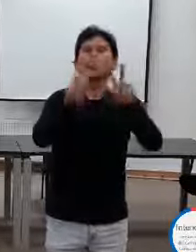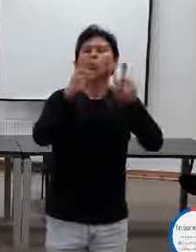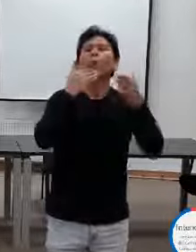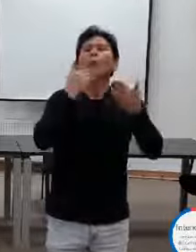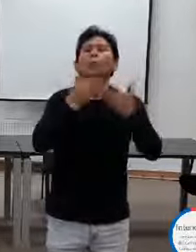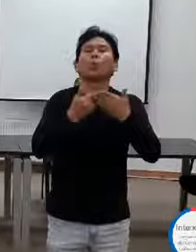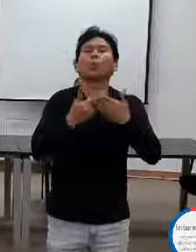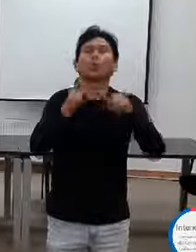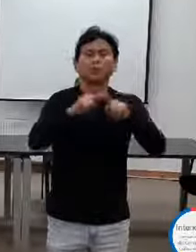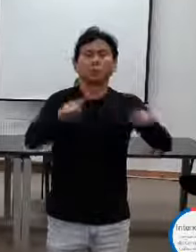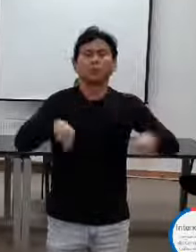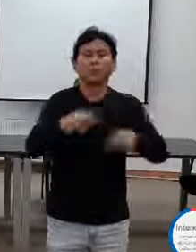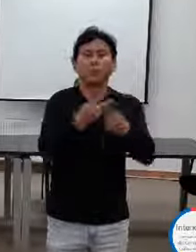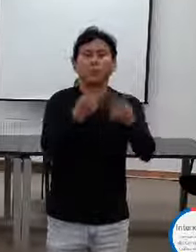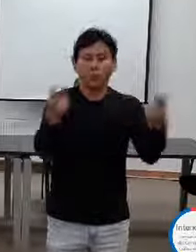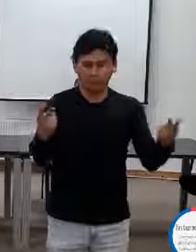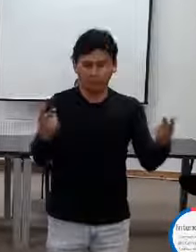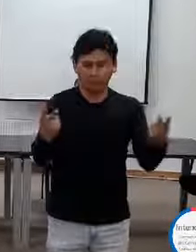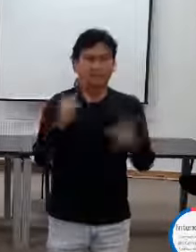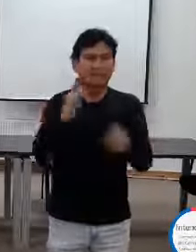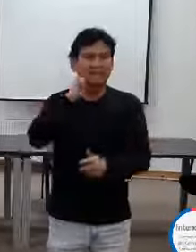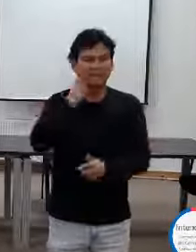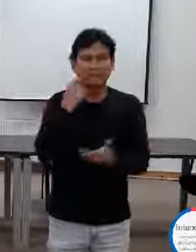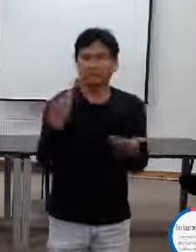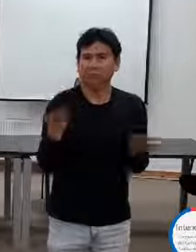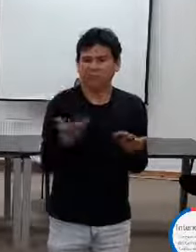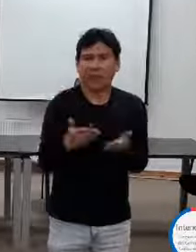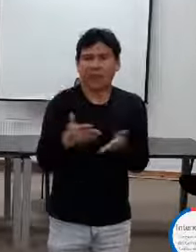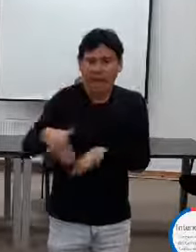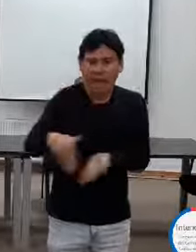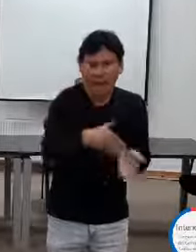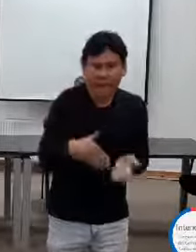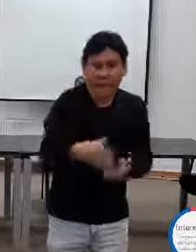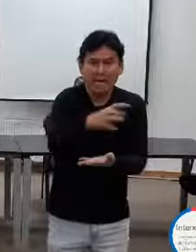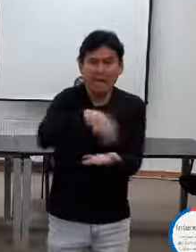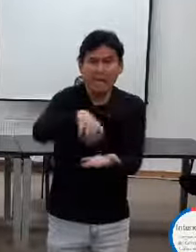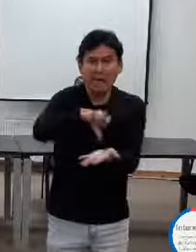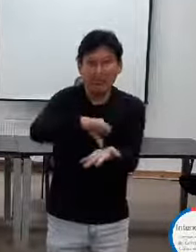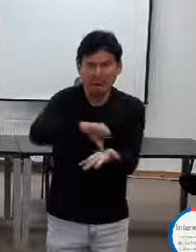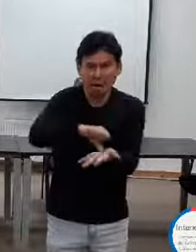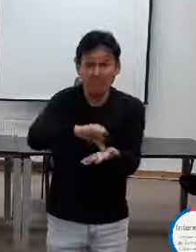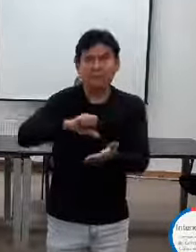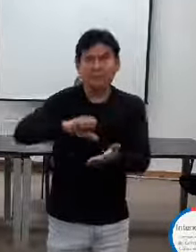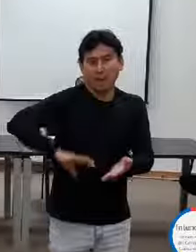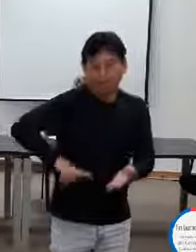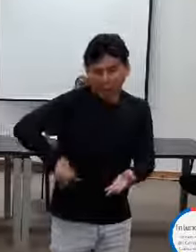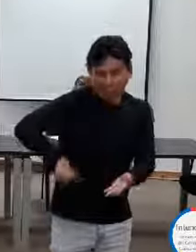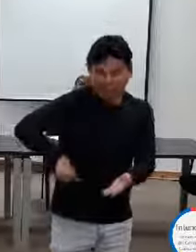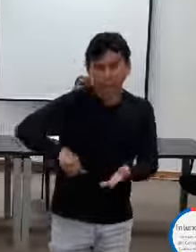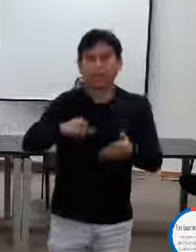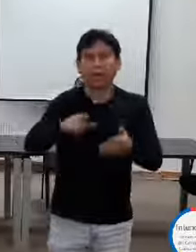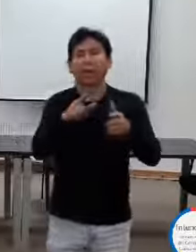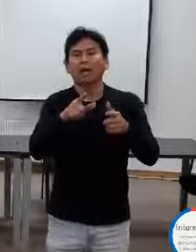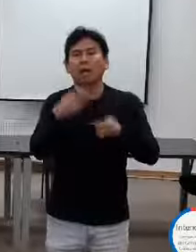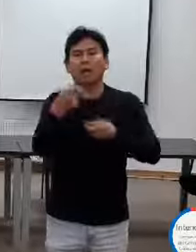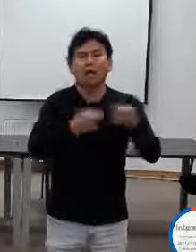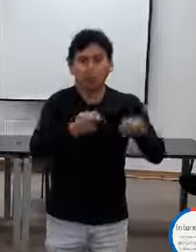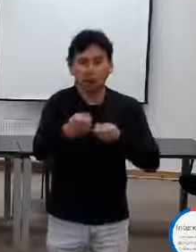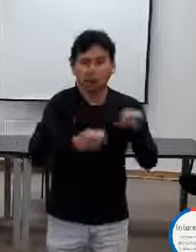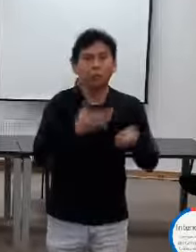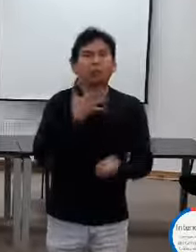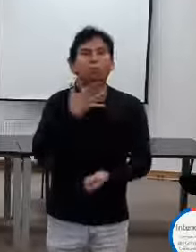vez que estemos en un lugar público. Esto significa las calles, las plazas, los bancos, el comercio, porque